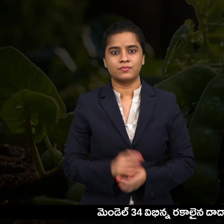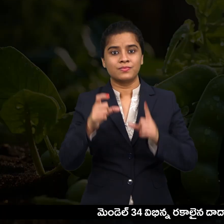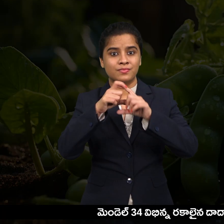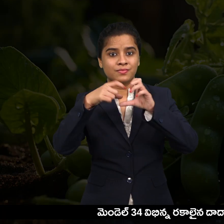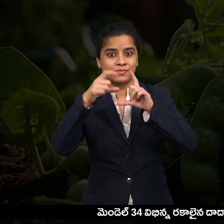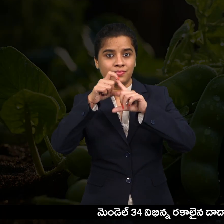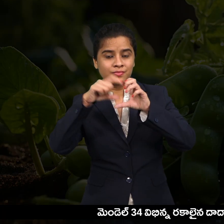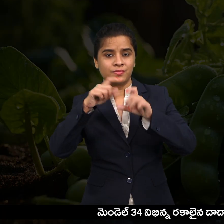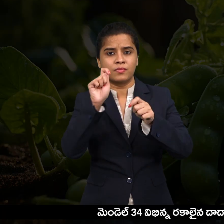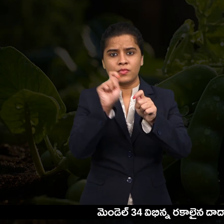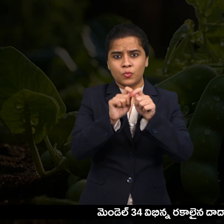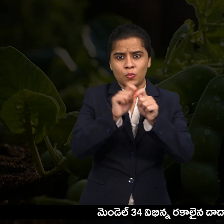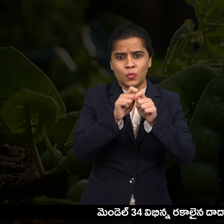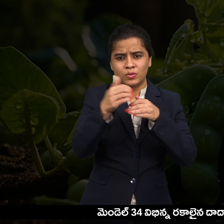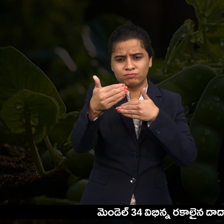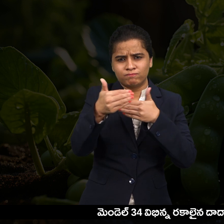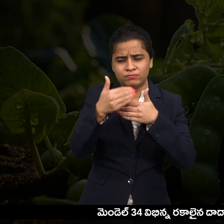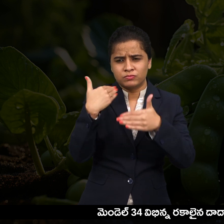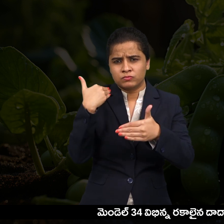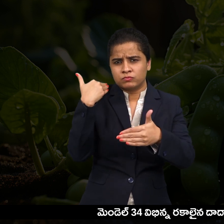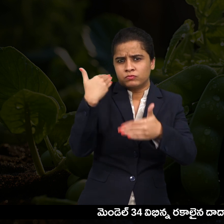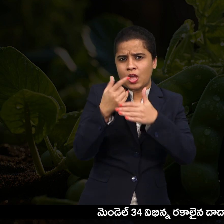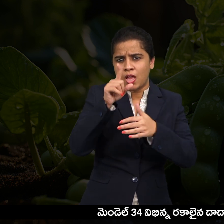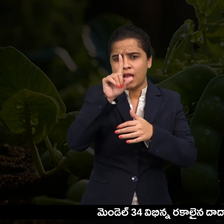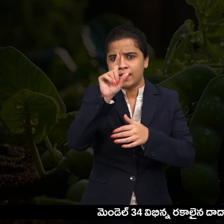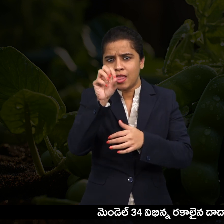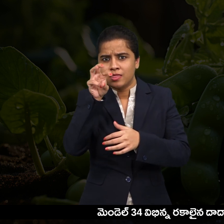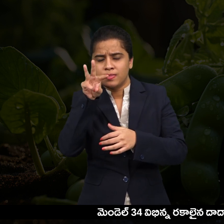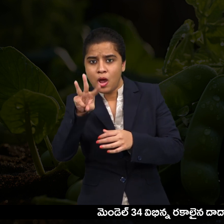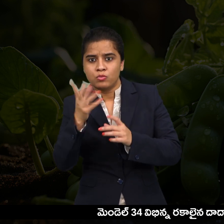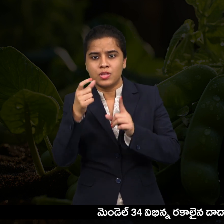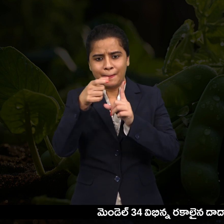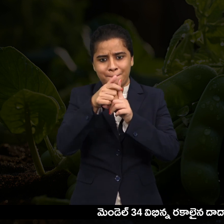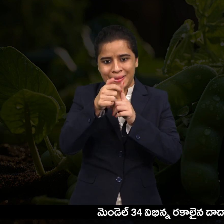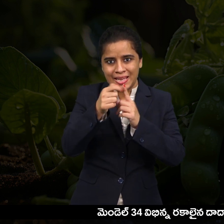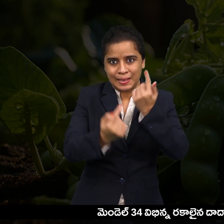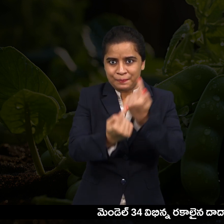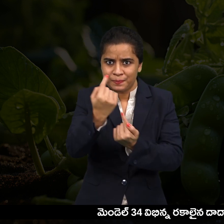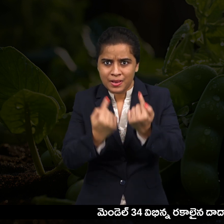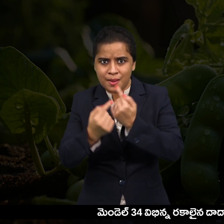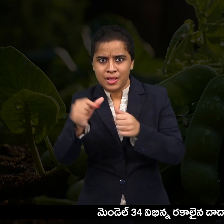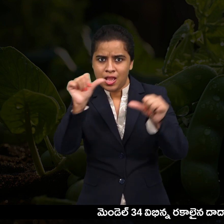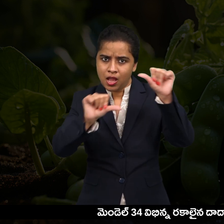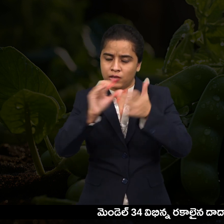మెండల్ 34 విభిన్న రకాలైన దాదాపు 10,000 బఠానీ మొక్కలతో పనిచేశాడు.